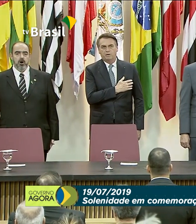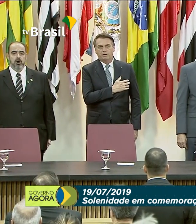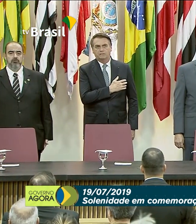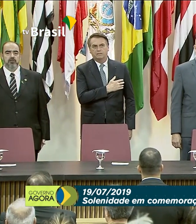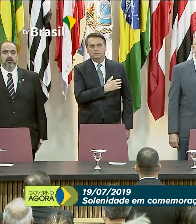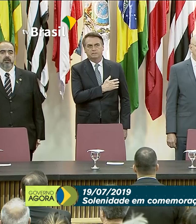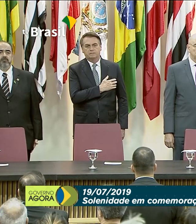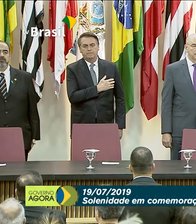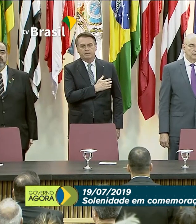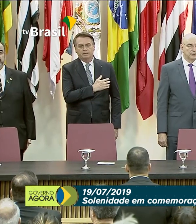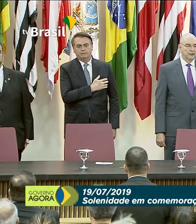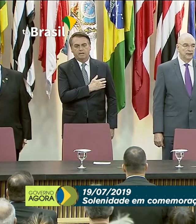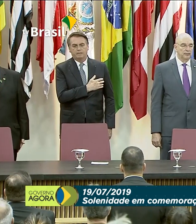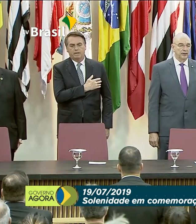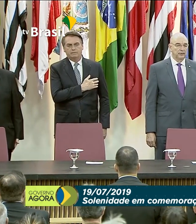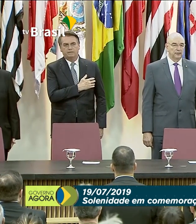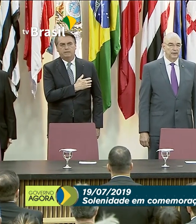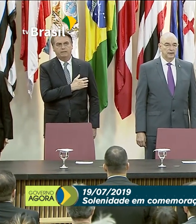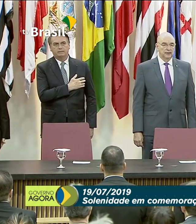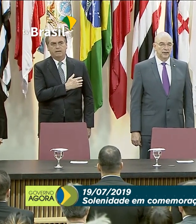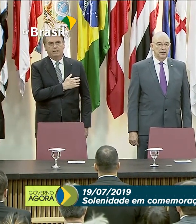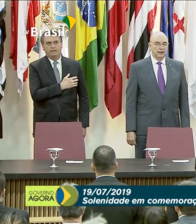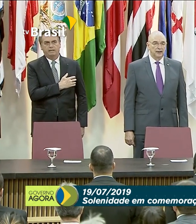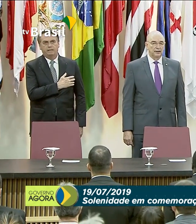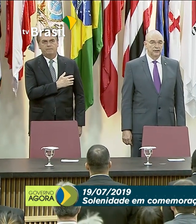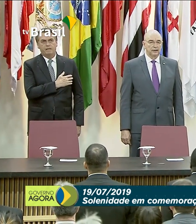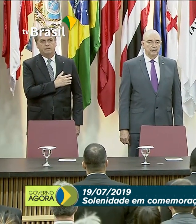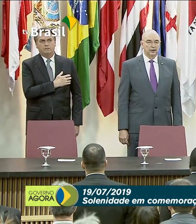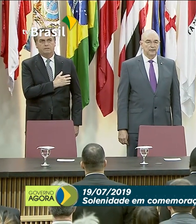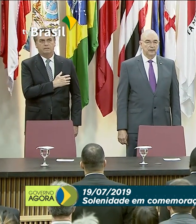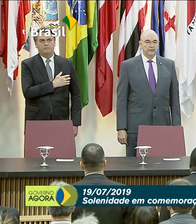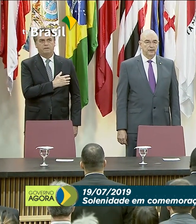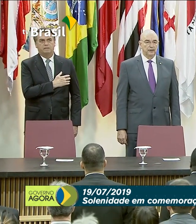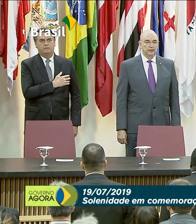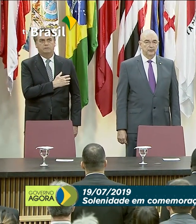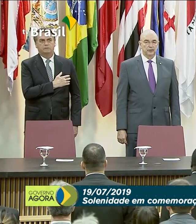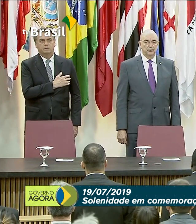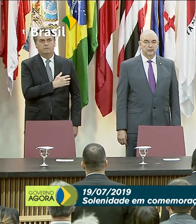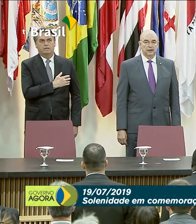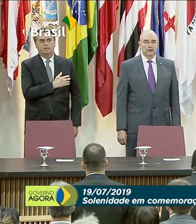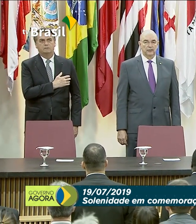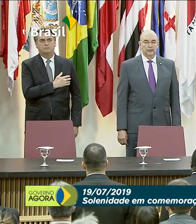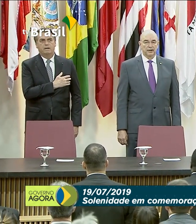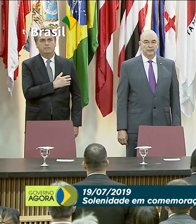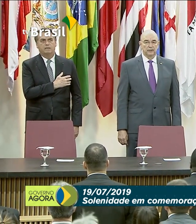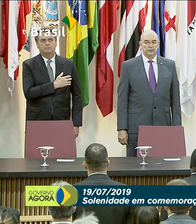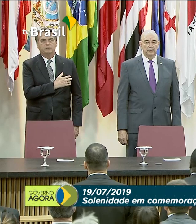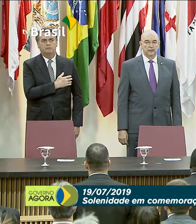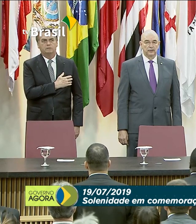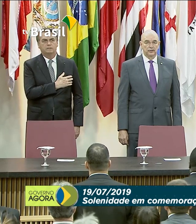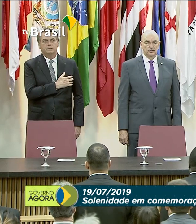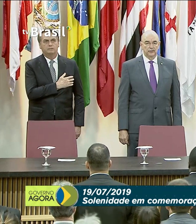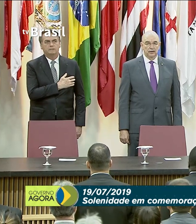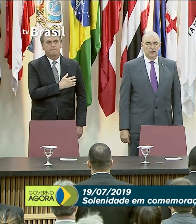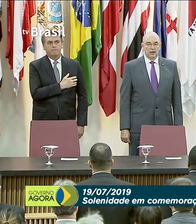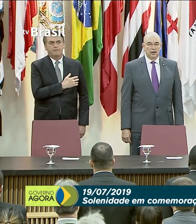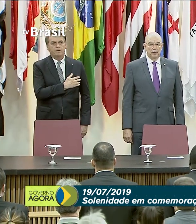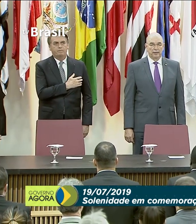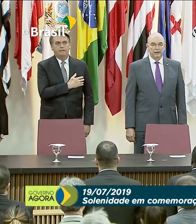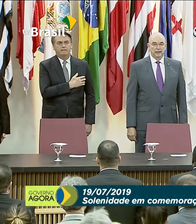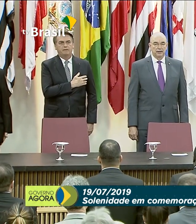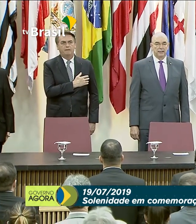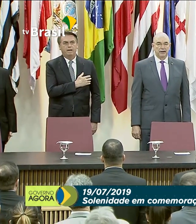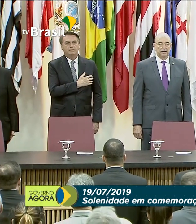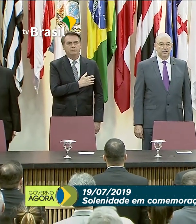Nossos bosques têm mais vida, nossa vida no teu seio mais amor.